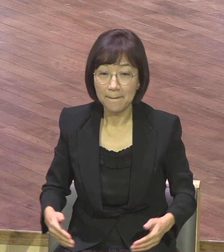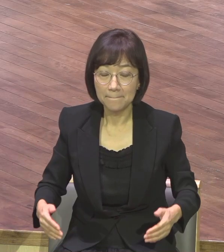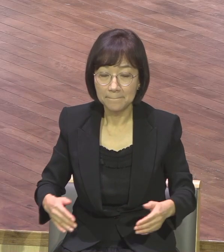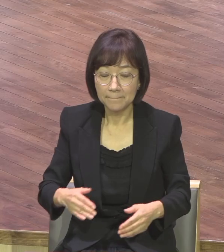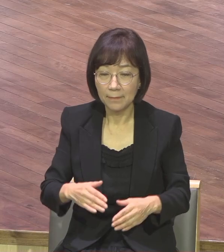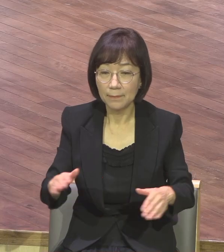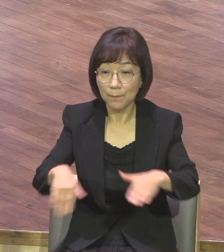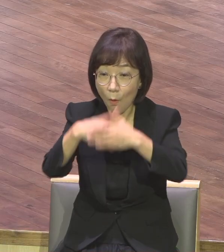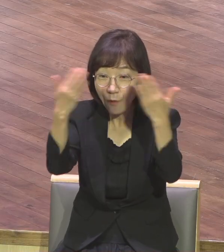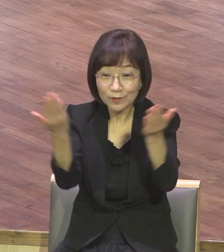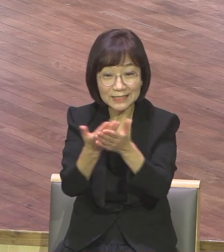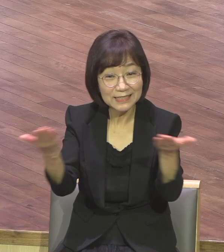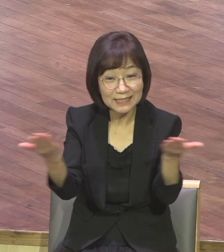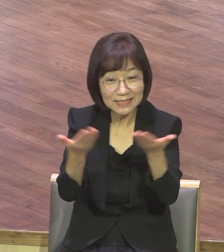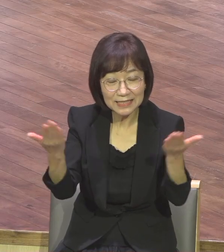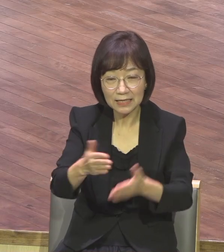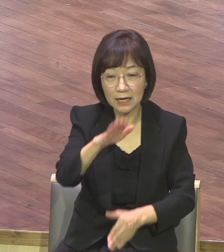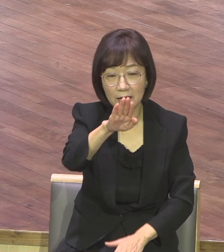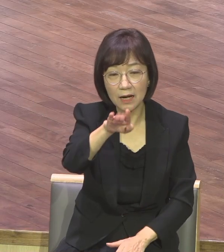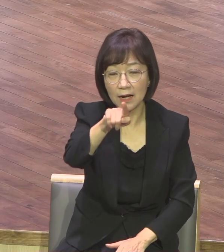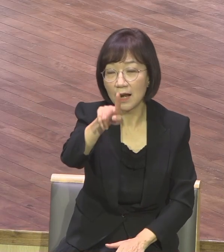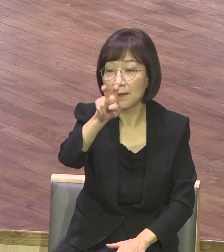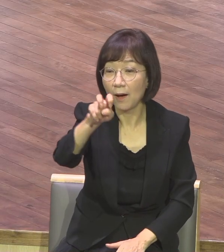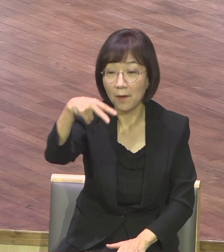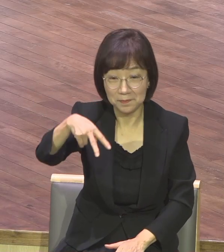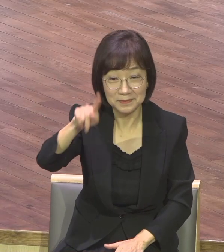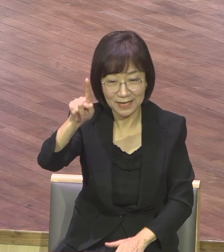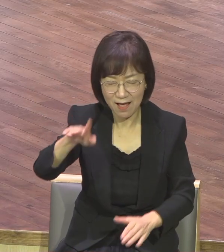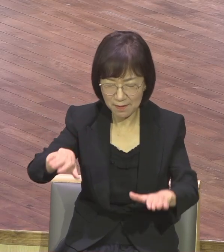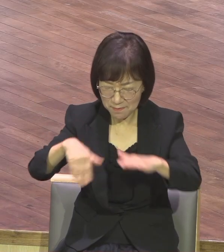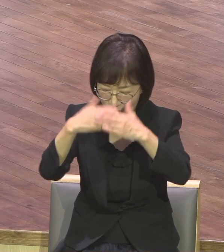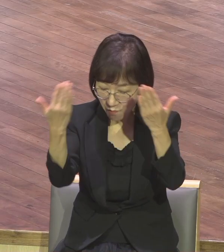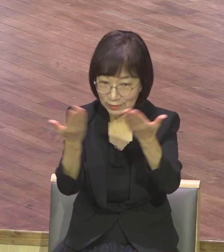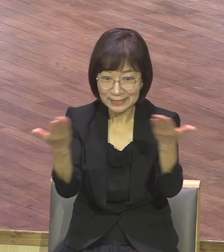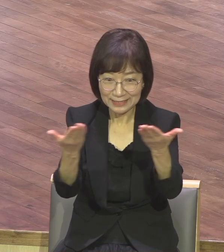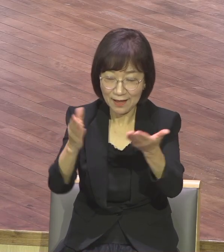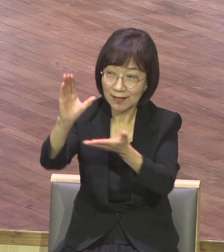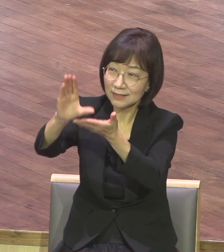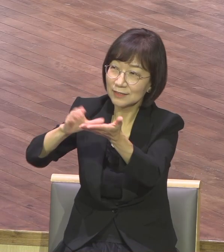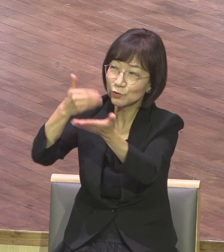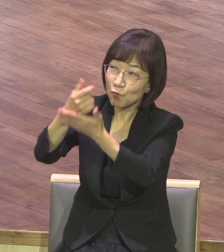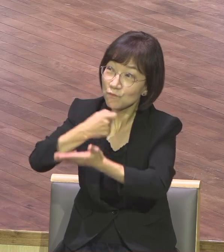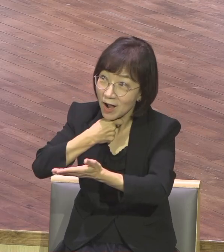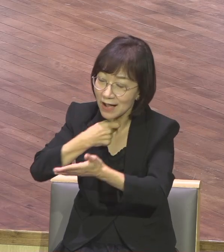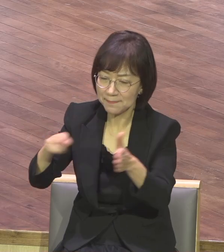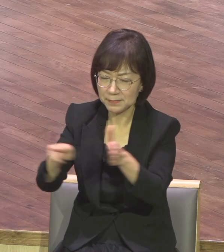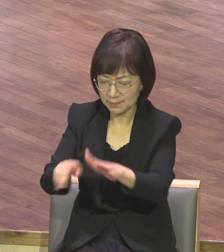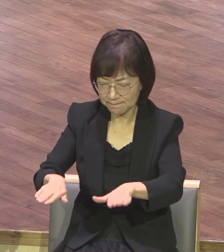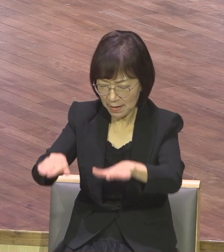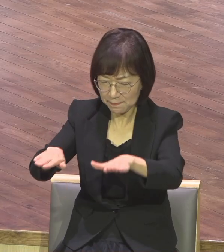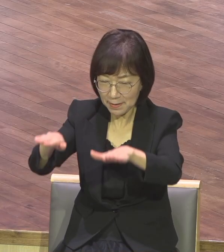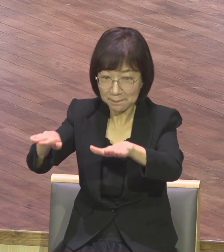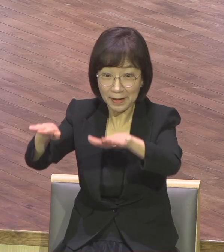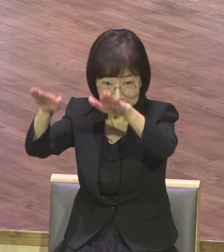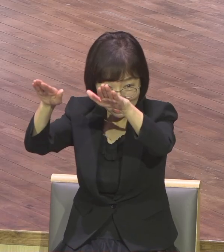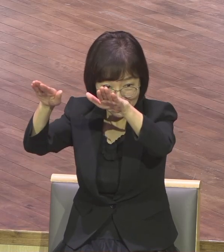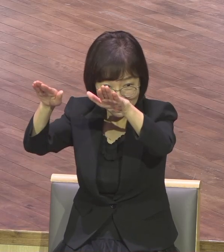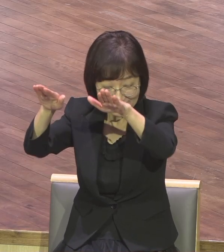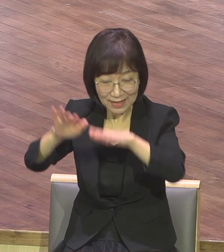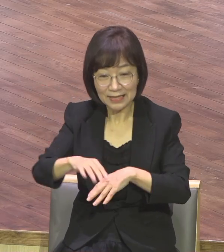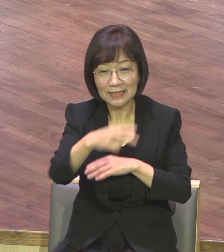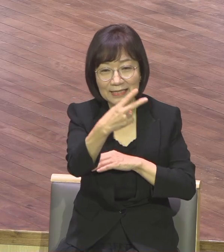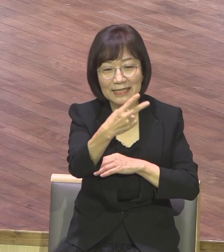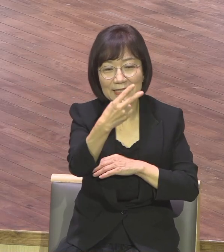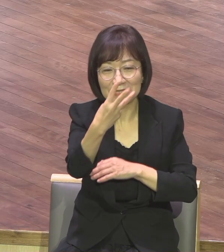범사에 그리스도께까지 자라가라. 이 언약적 도전을 통해서 237 치유 서밋으로 모두가